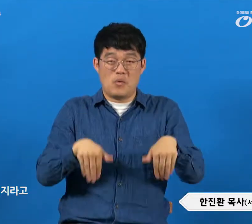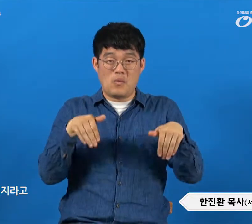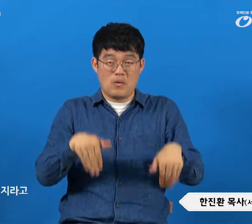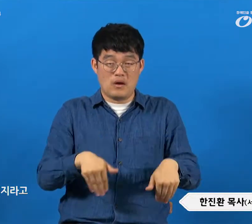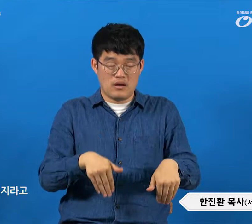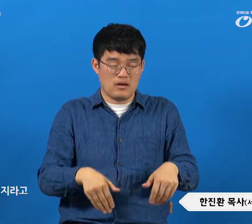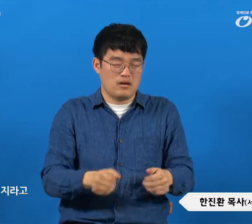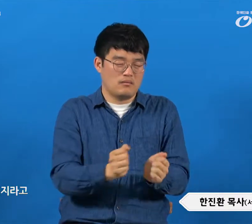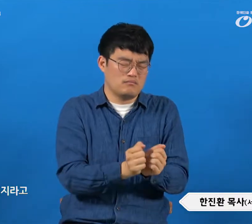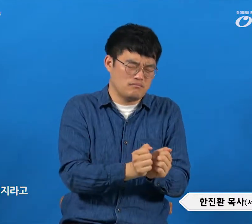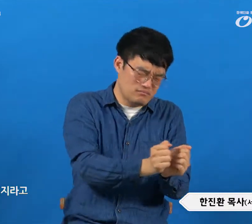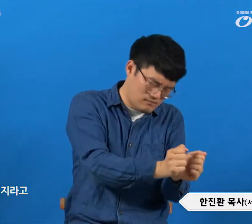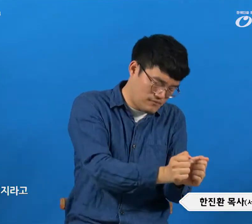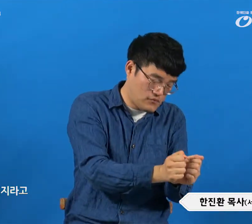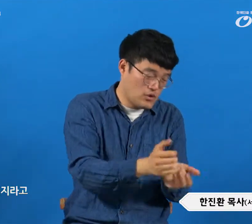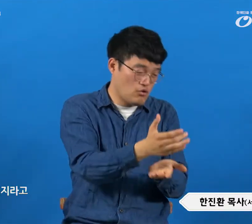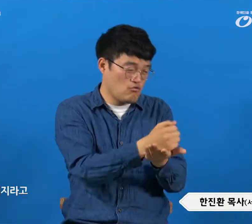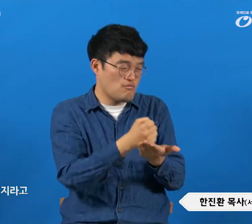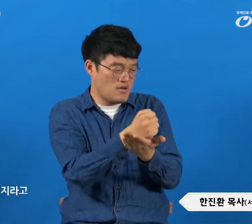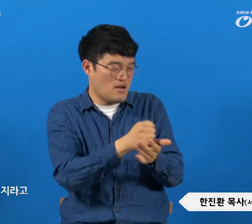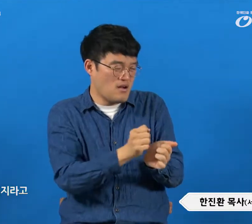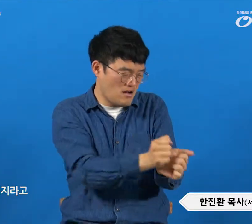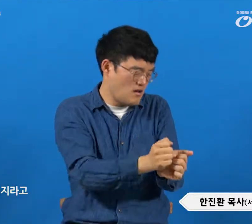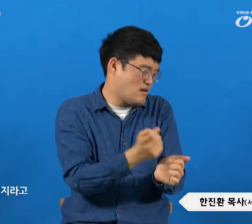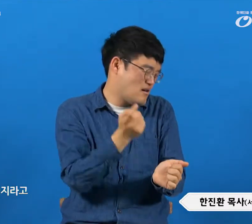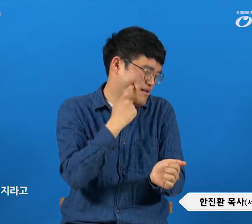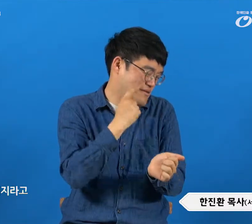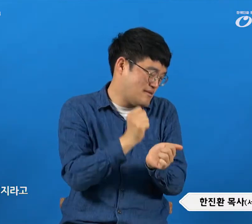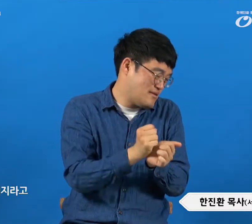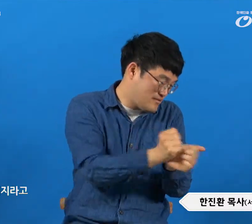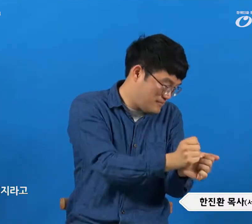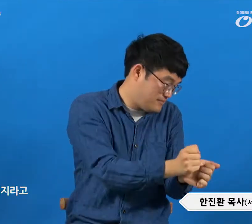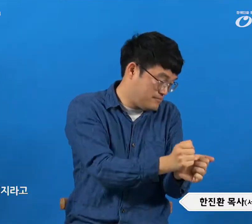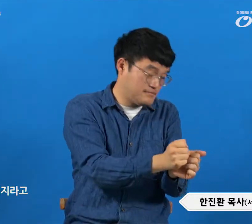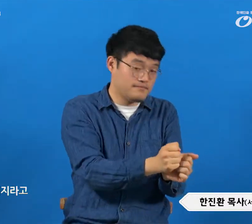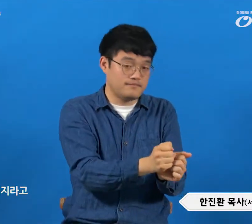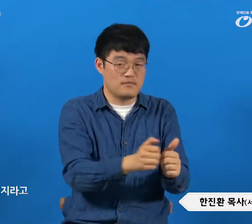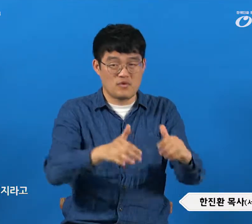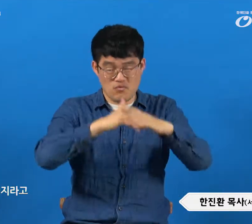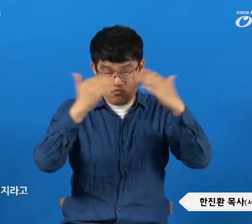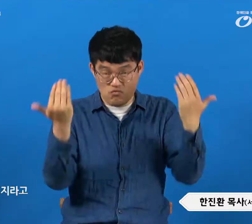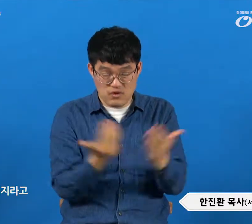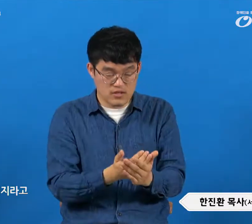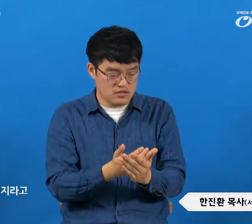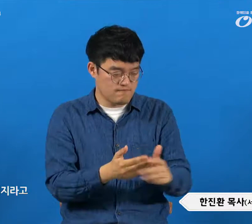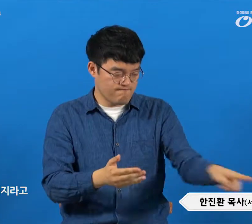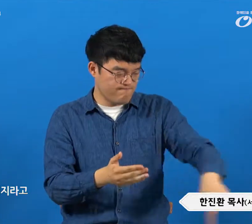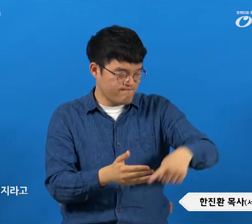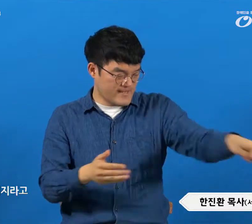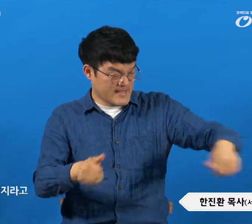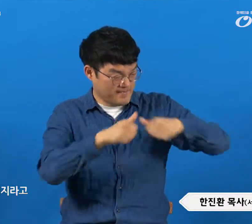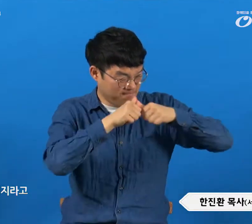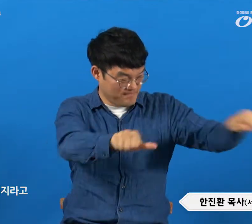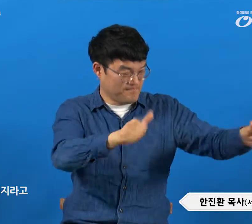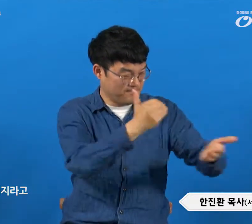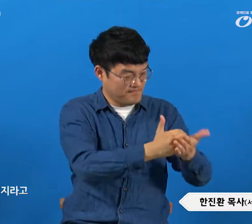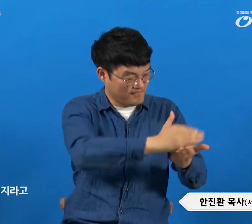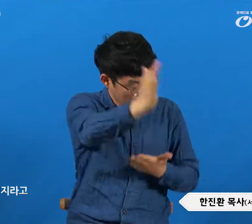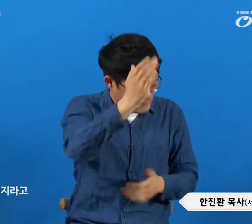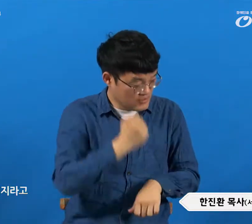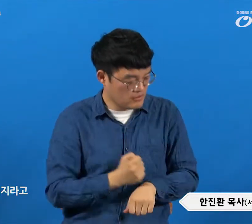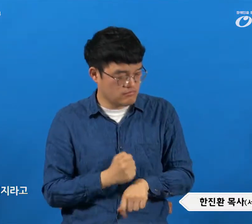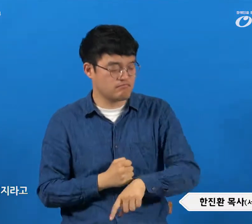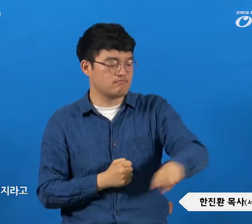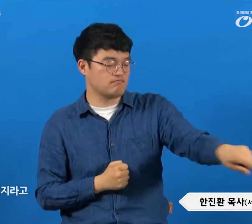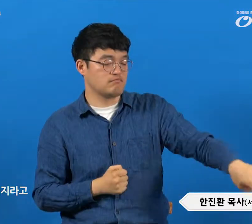종의 그 결박, 운명의 결박에, 거짓된 결박에 매여 살던 그 결박을 완전히 깨트려 버리고 우리를